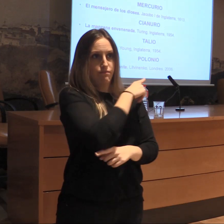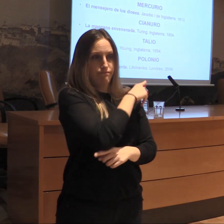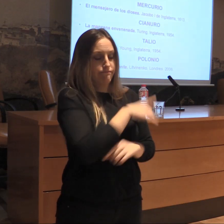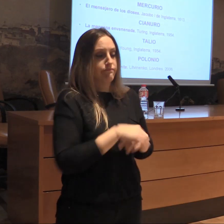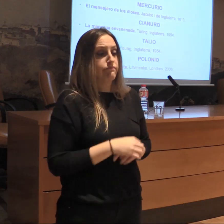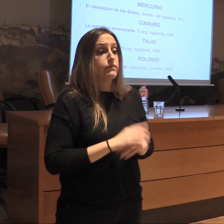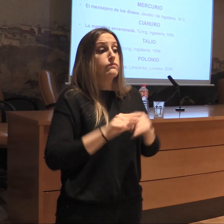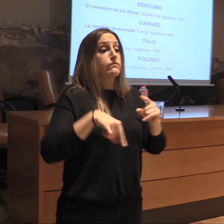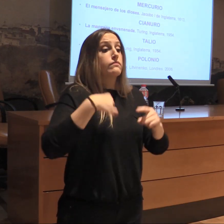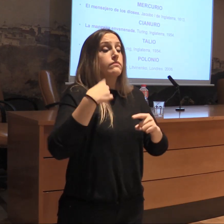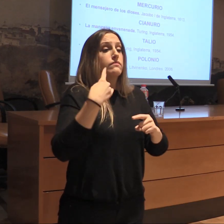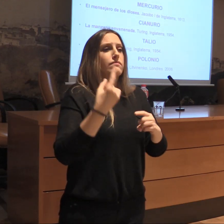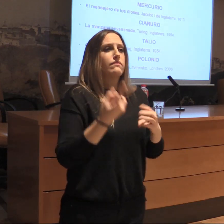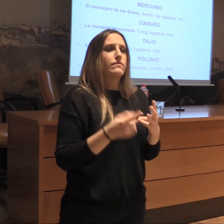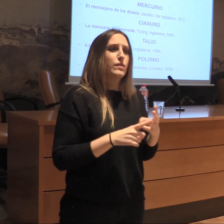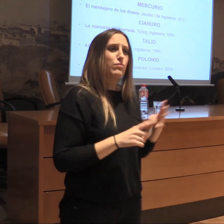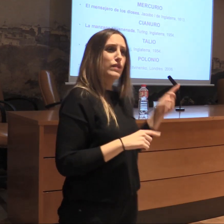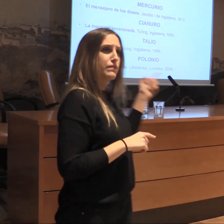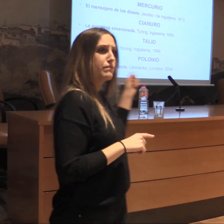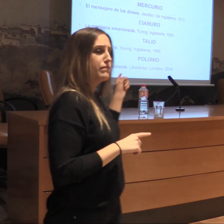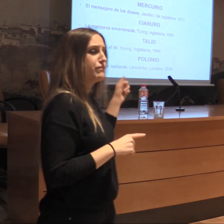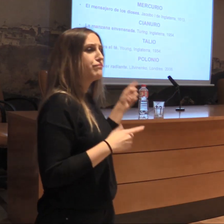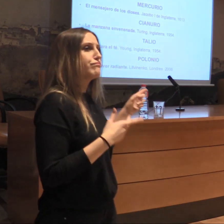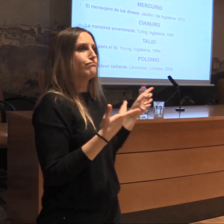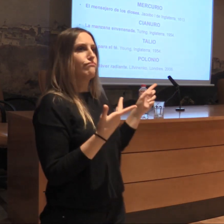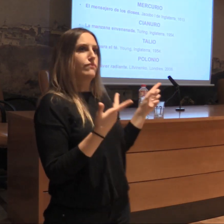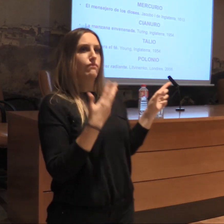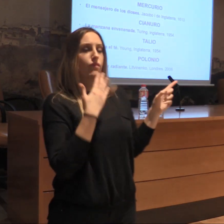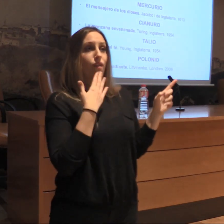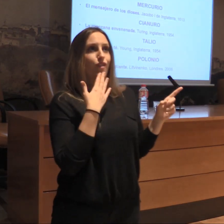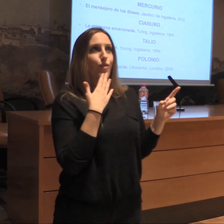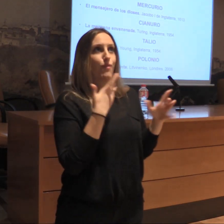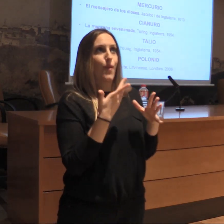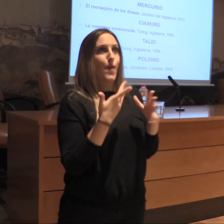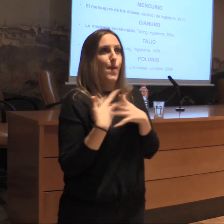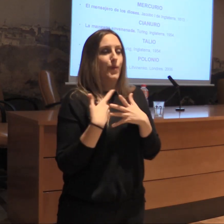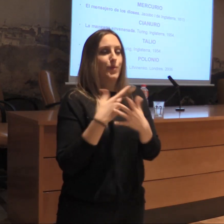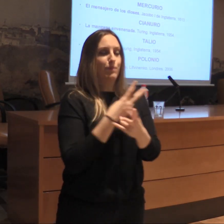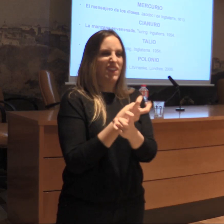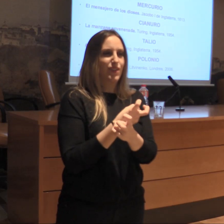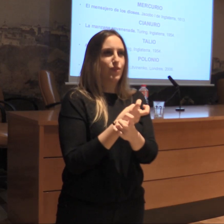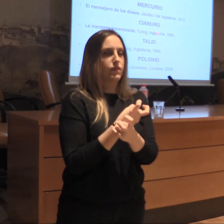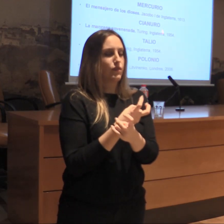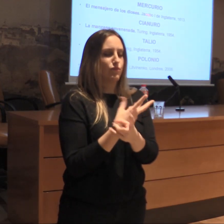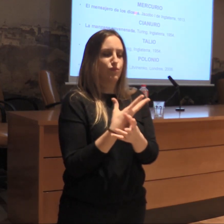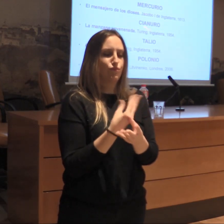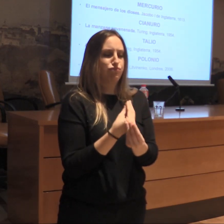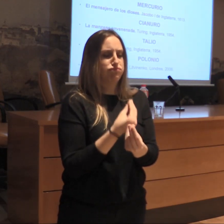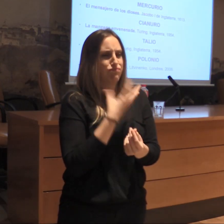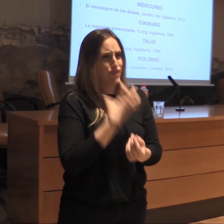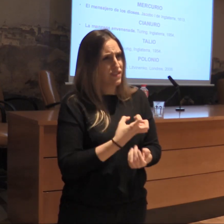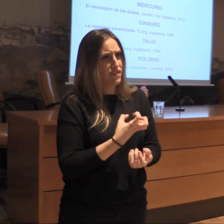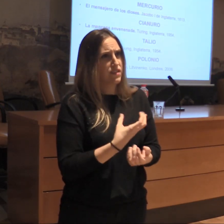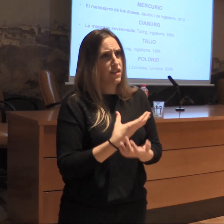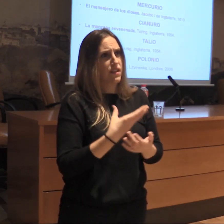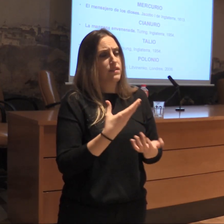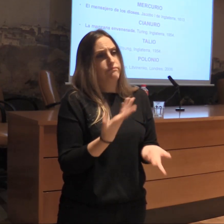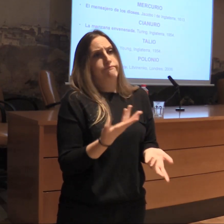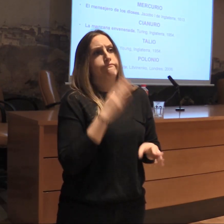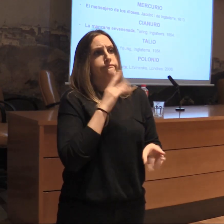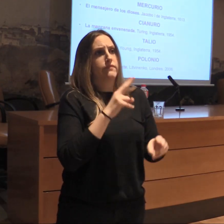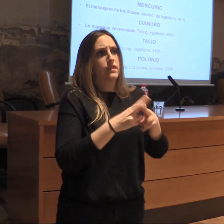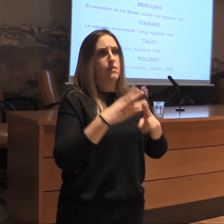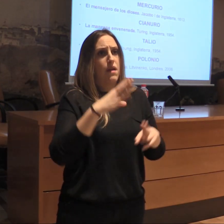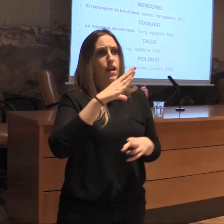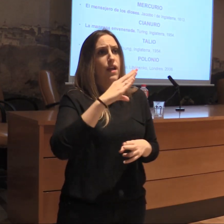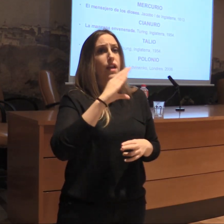los venenos que yo creo que han dejado en la historia una huella más sombría y más triste, el cianuro. El